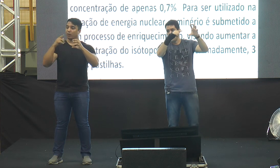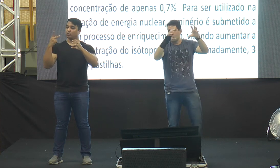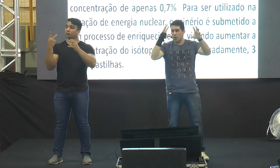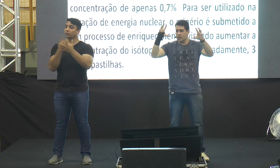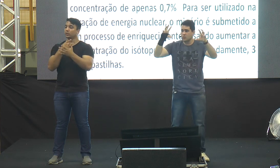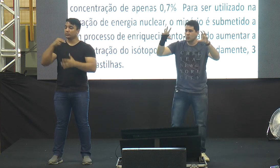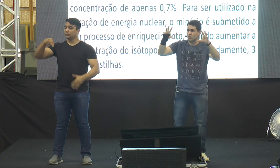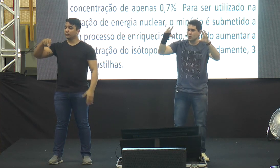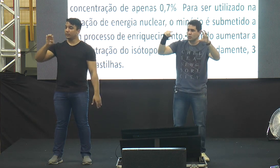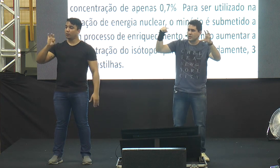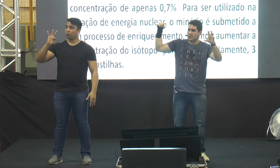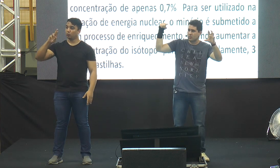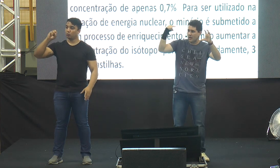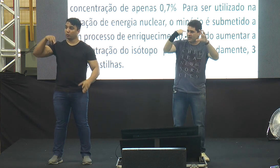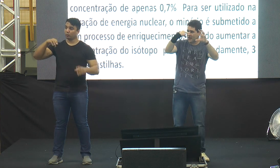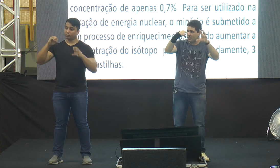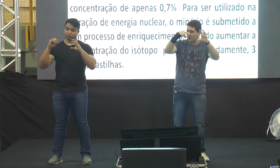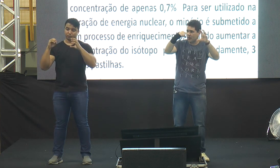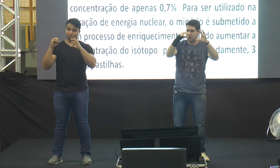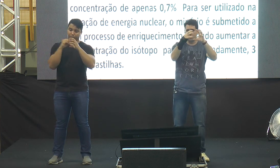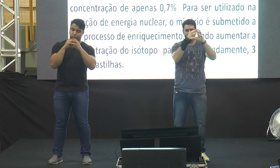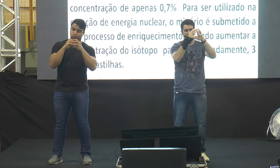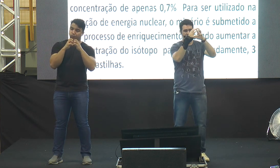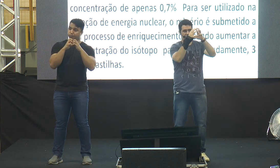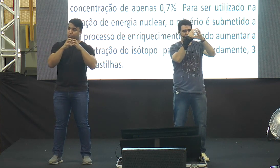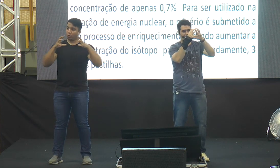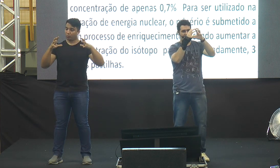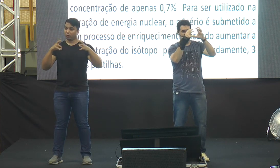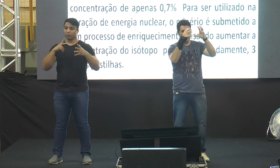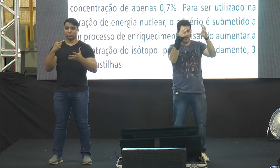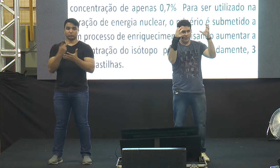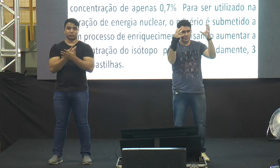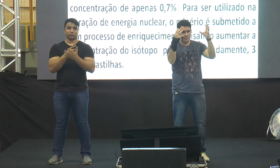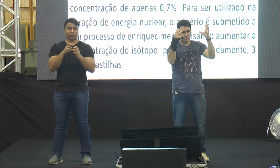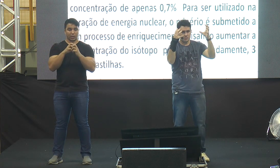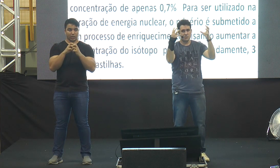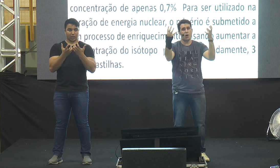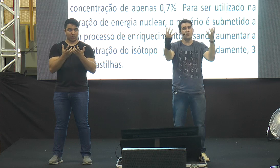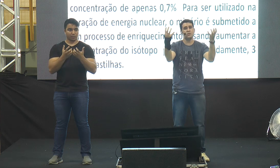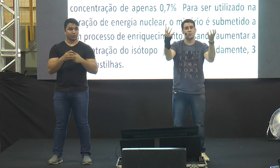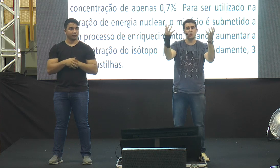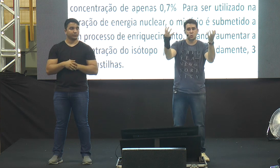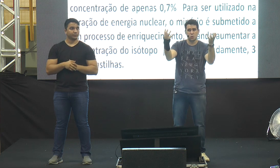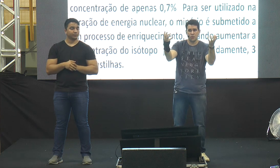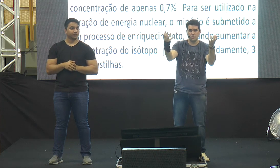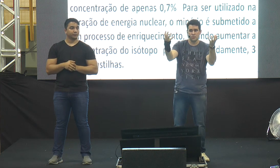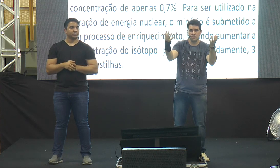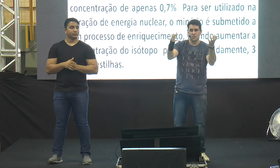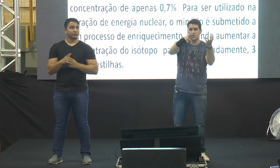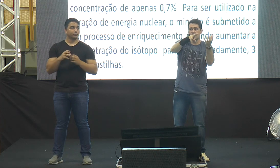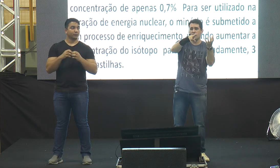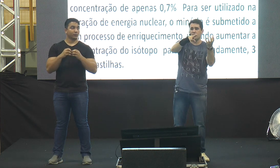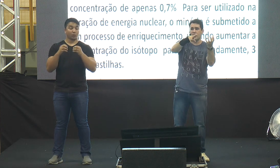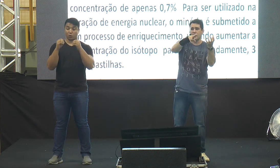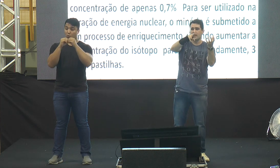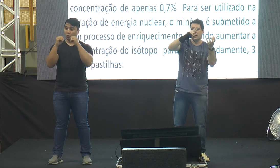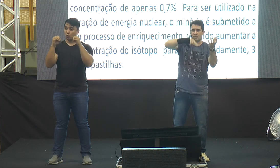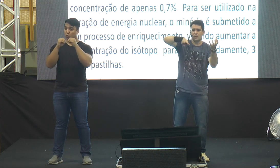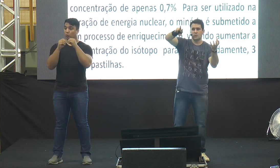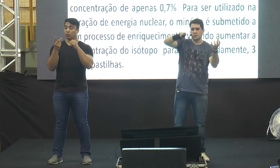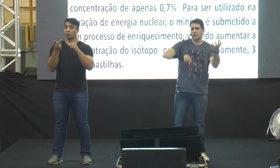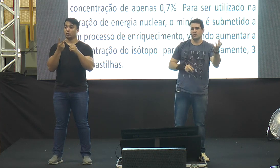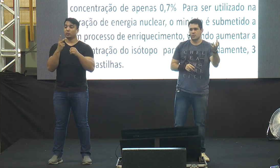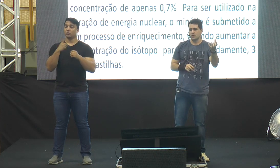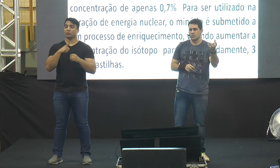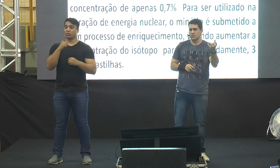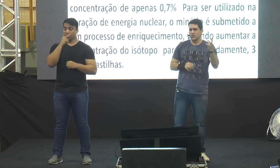nêutron. Quando esse núcleo muito grande é bombardeado pelo nêutron, ele quebra, dá origem a 2 núcleos e libera